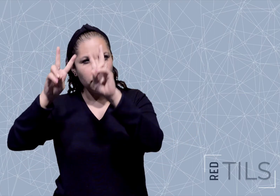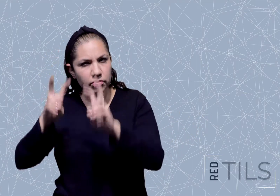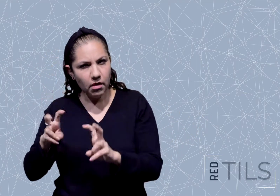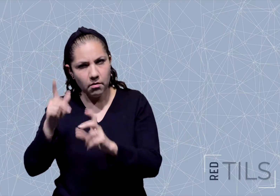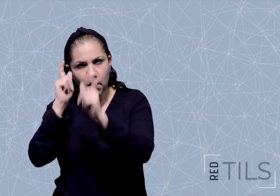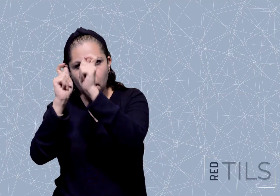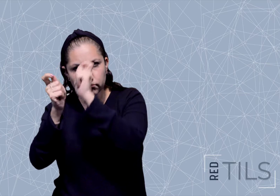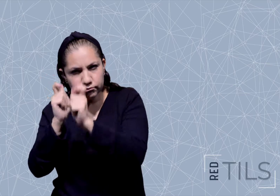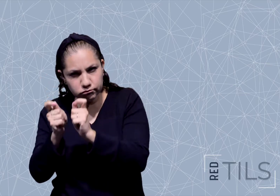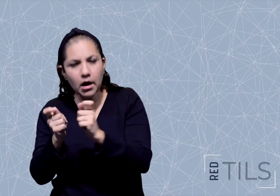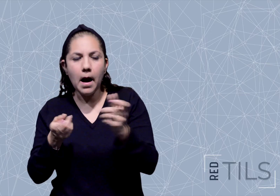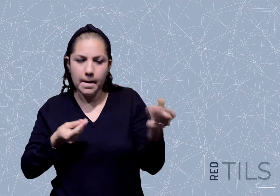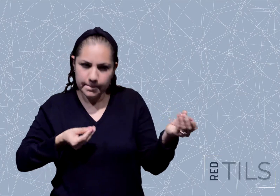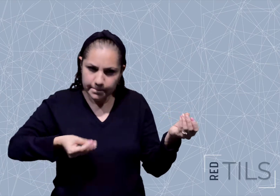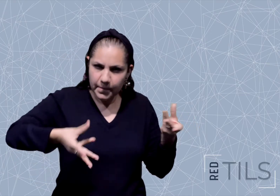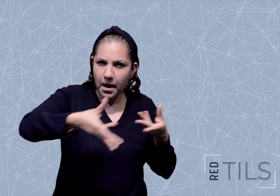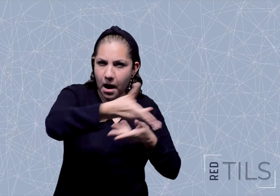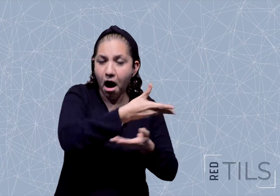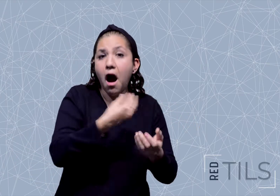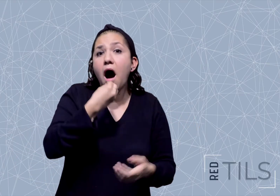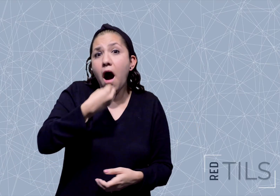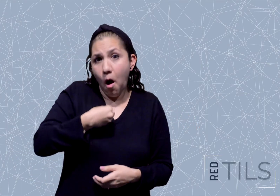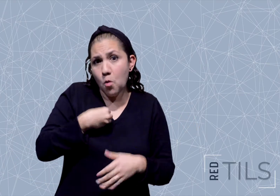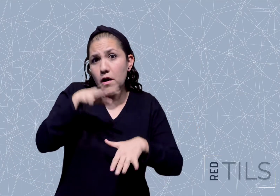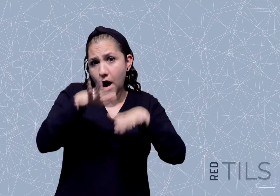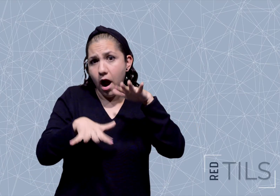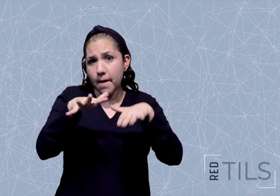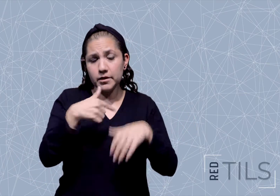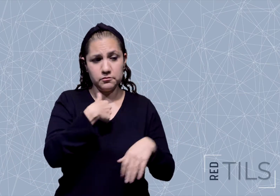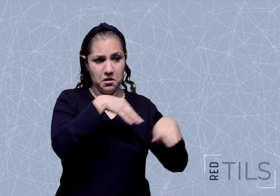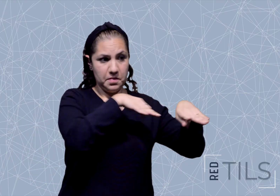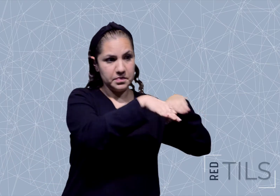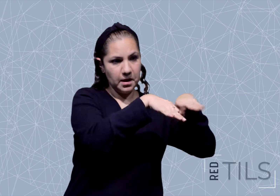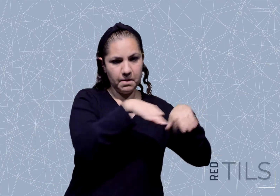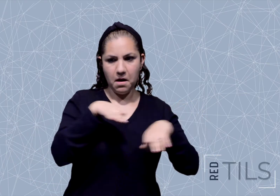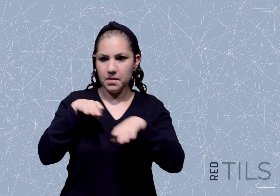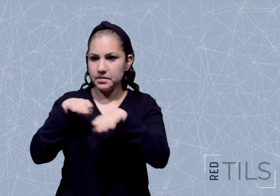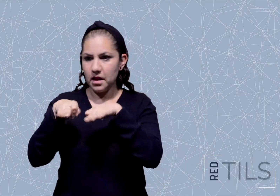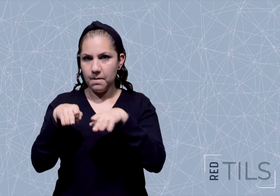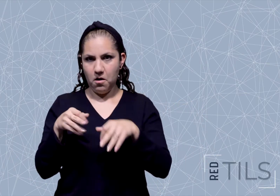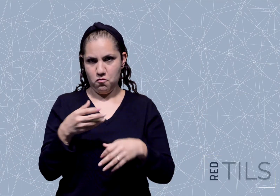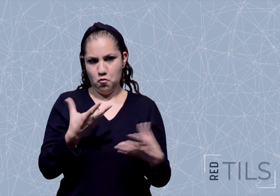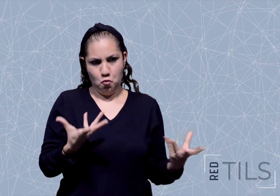entre ellos, el resultado de su trabajo puede ser muy diferente.